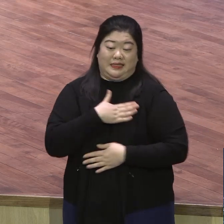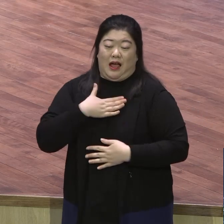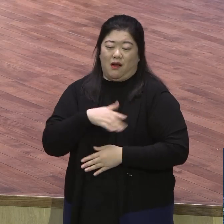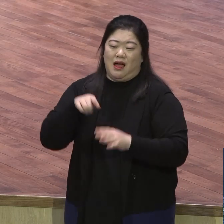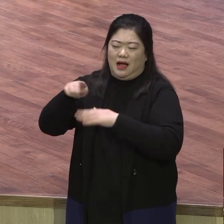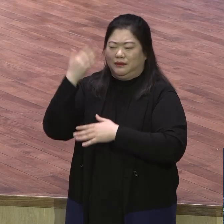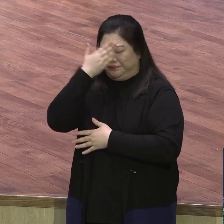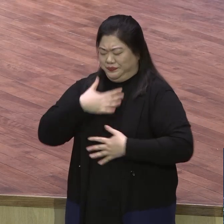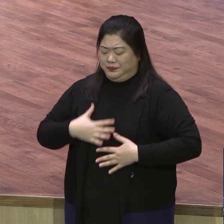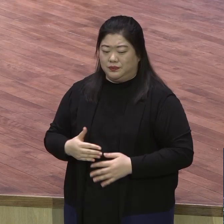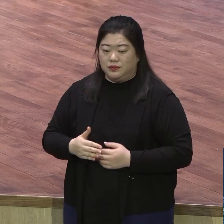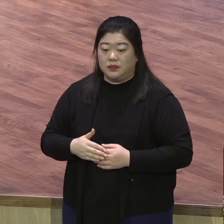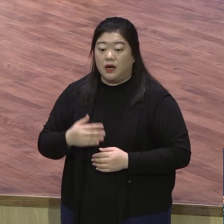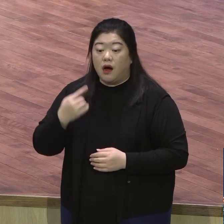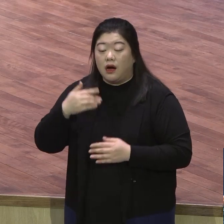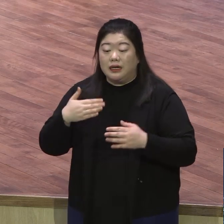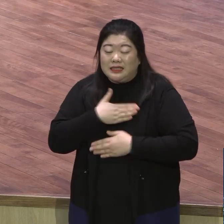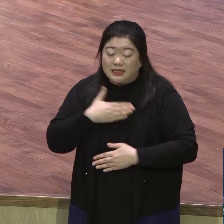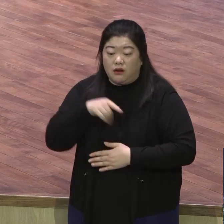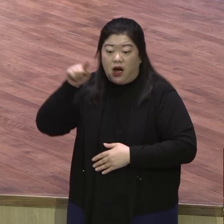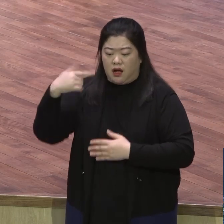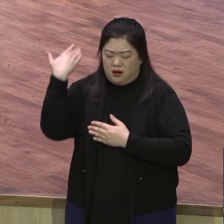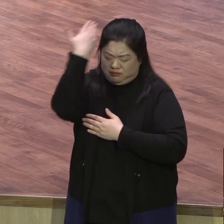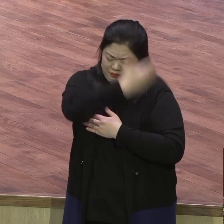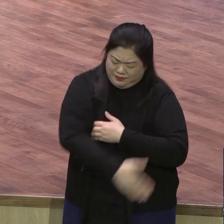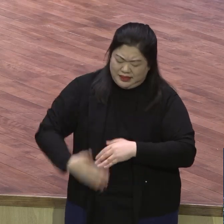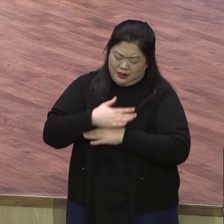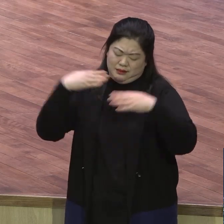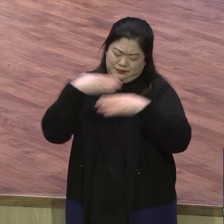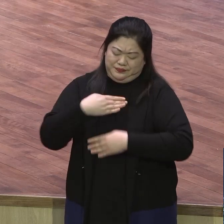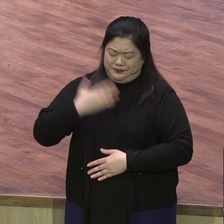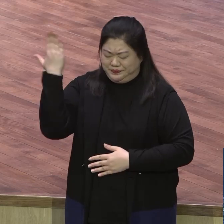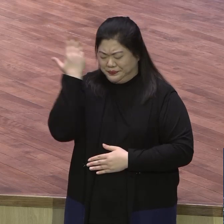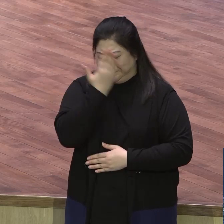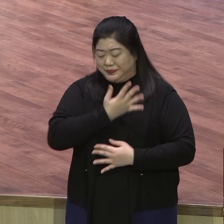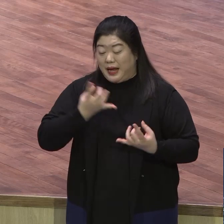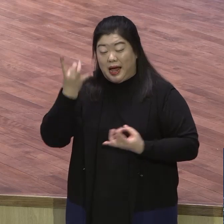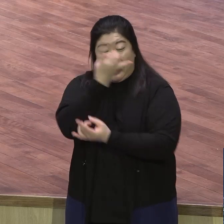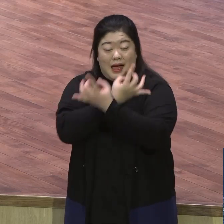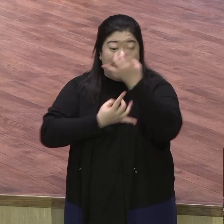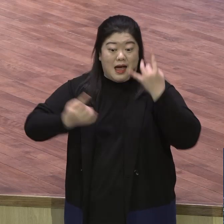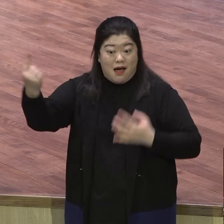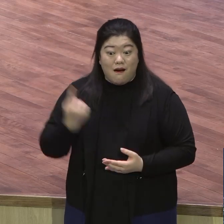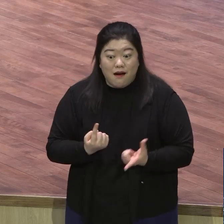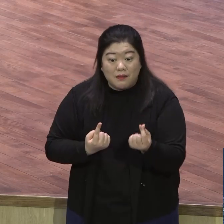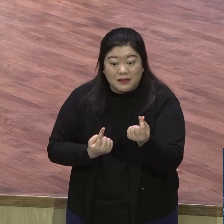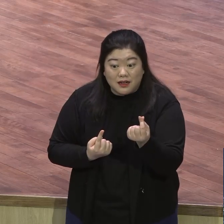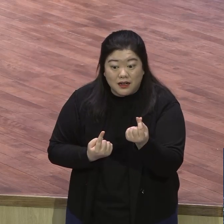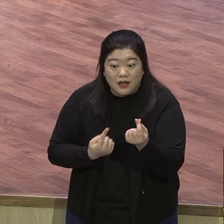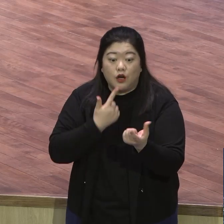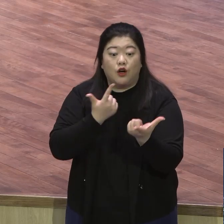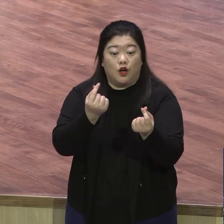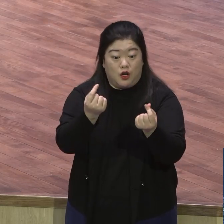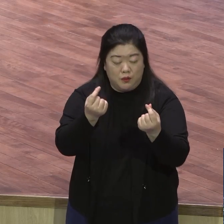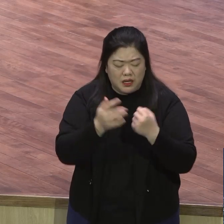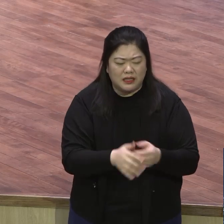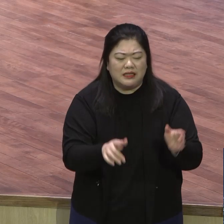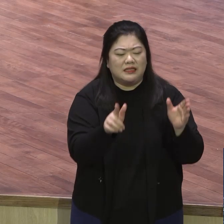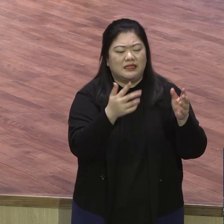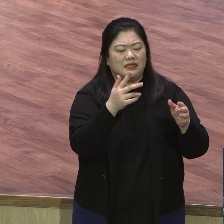예배되는 순간에 6일 동안 묻었던 찌꺼기들 모든 거 다 모두 염려 걱정 불안 불신함 싹